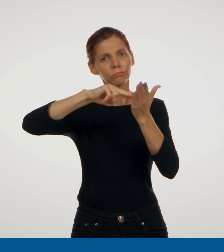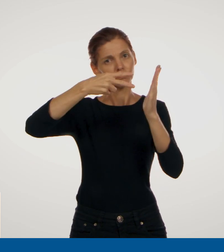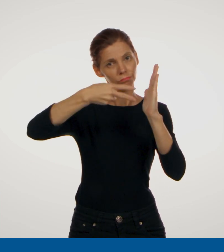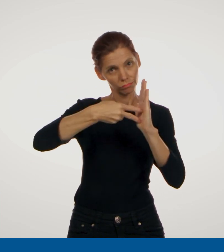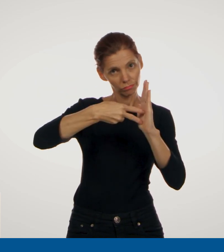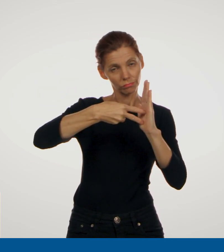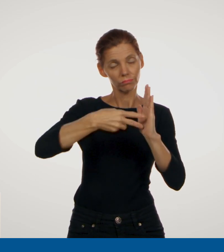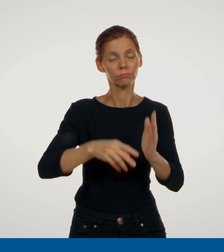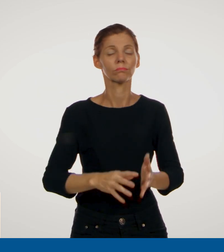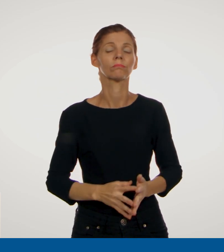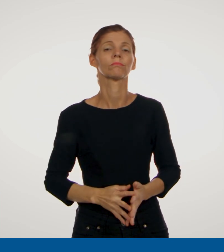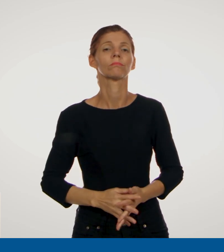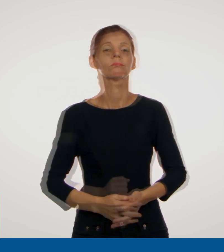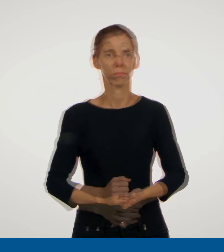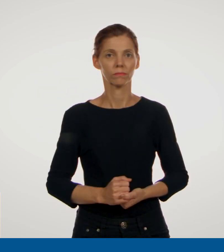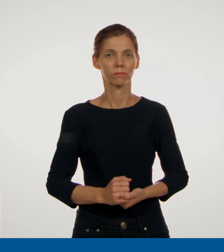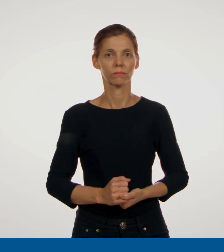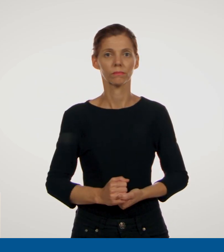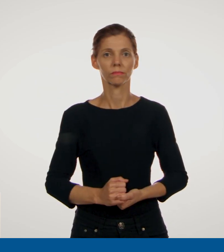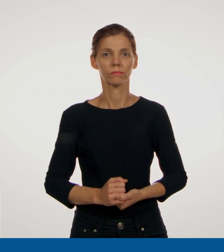significativo.